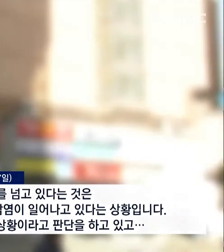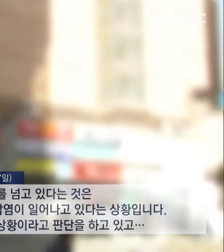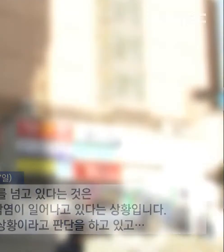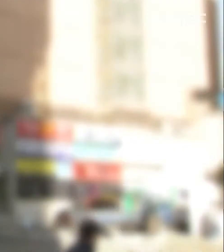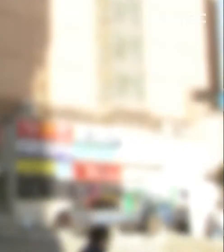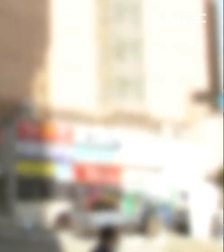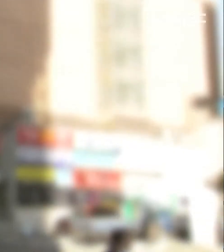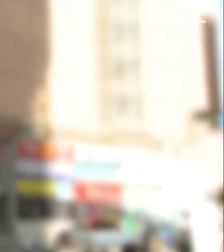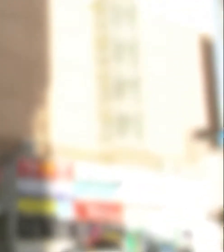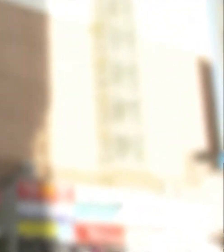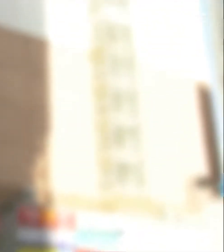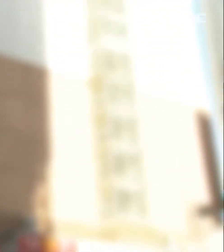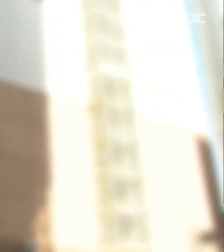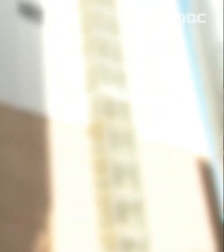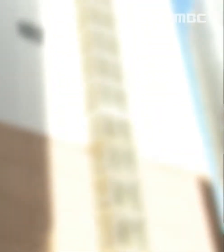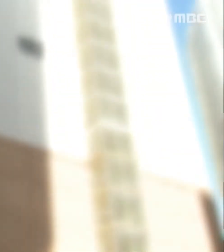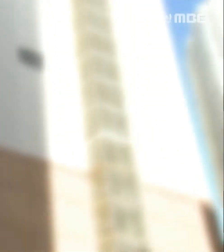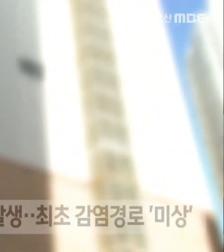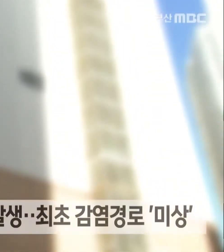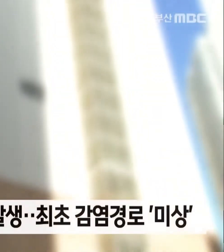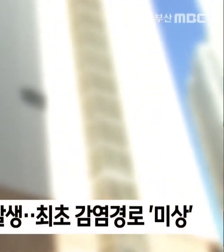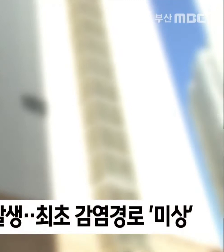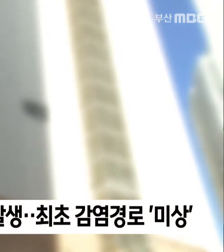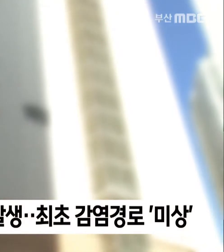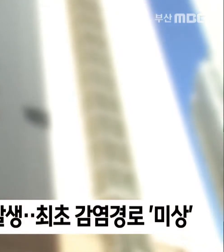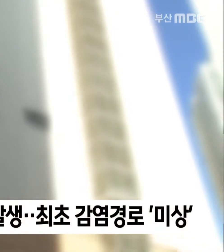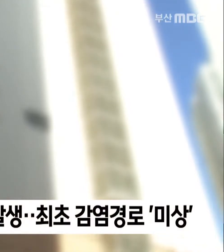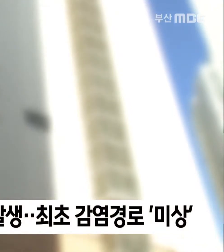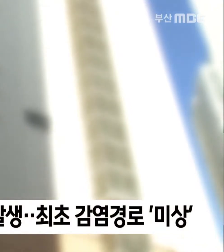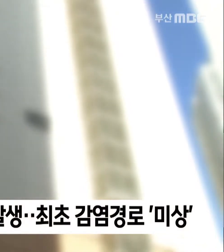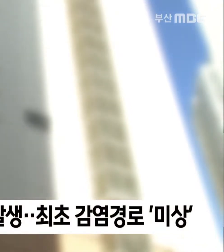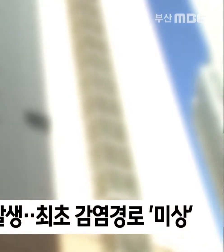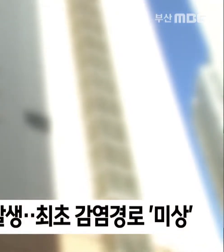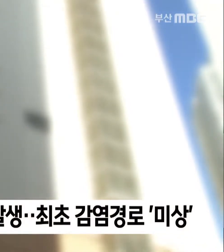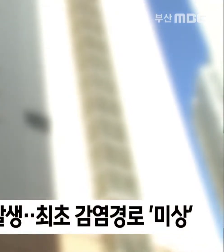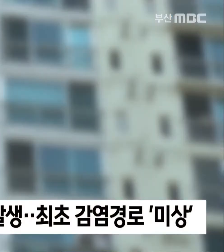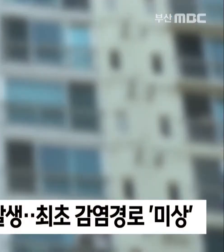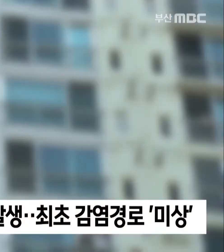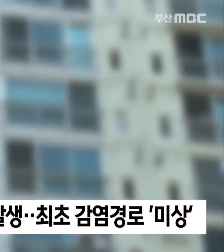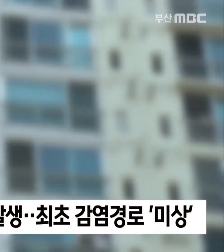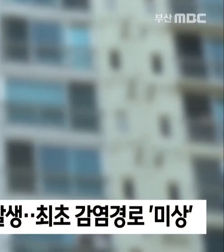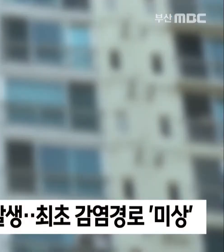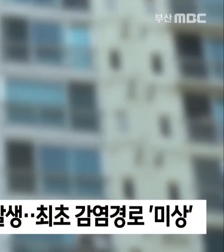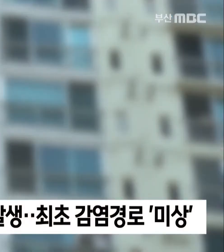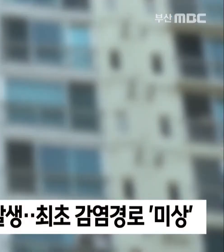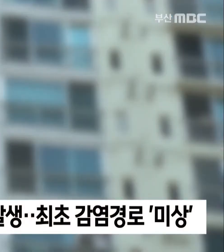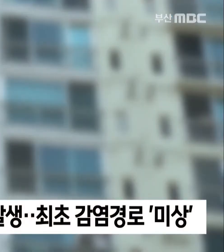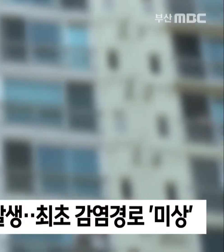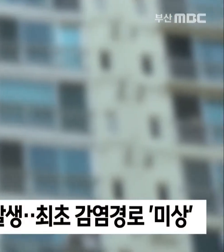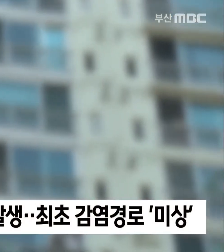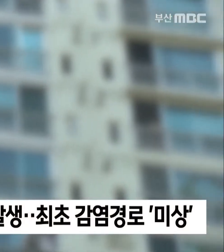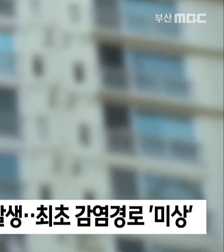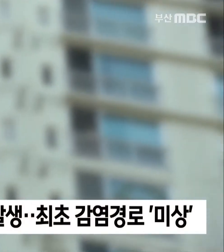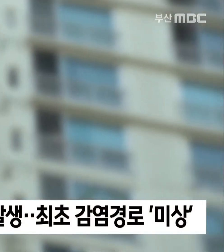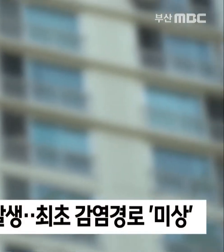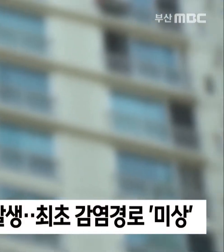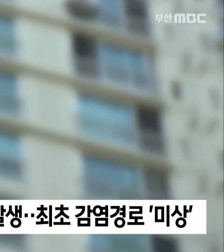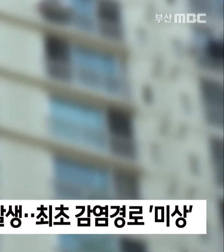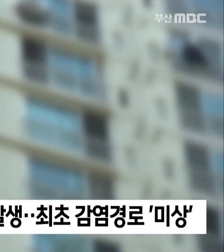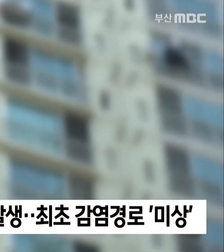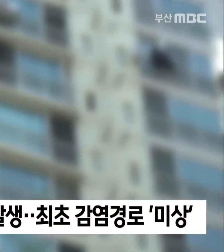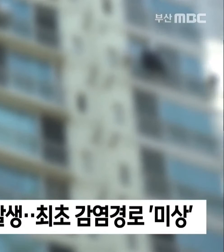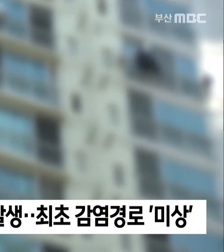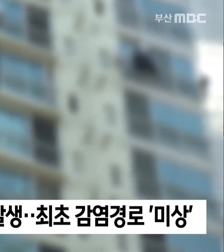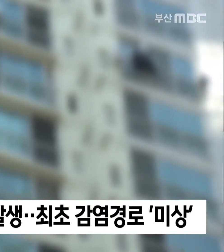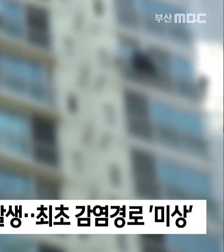있고. 한편 또 다른 집단 감염 사례도 나왔습니다. 부산 진구 한 오피스텔의 발찜질 체험방에서 방문자와